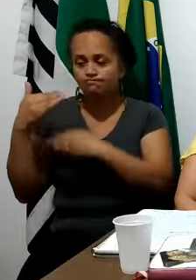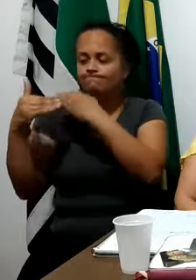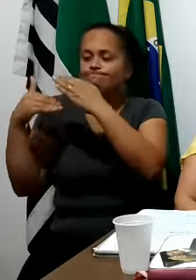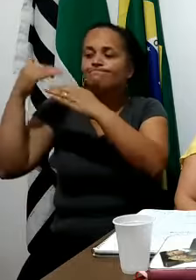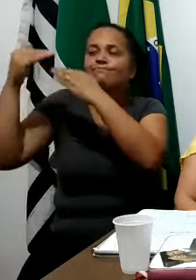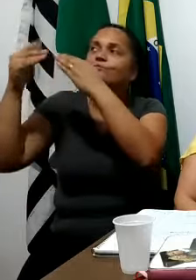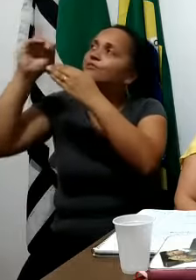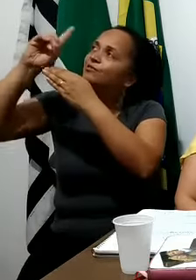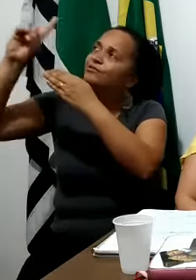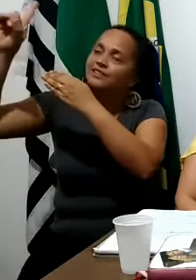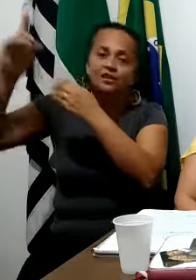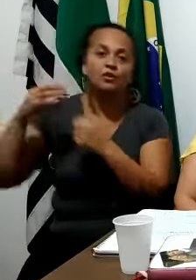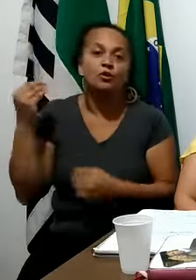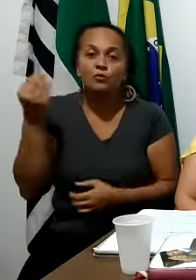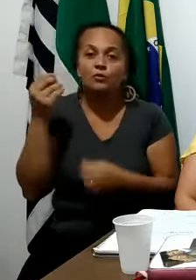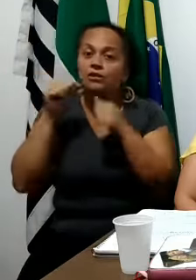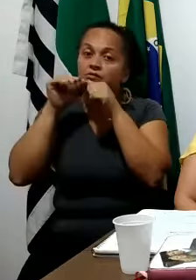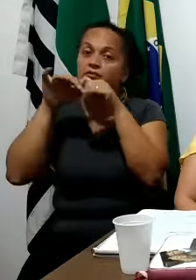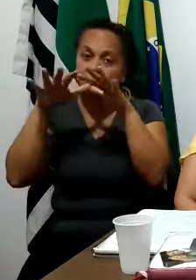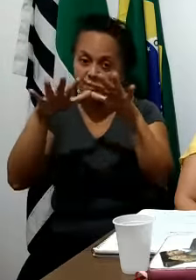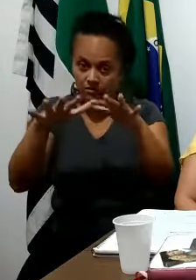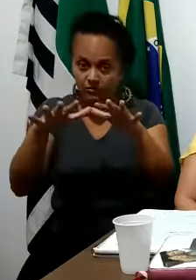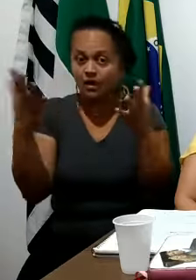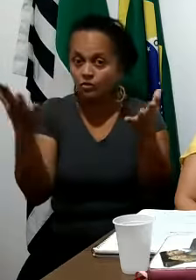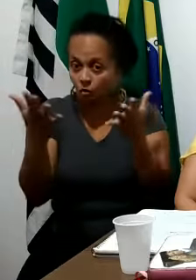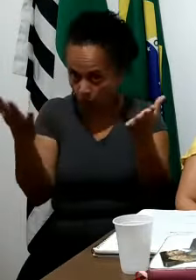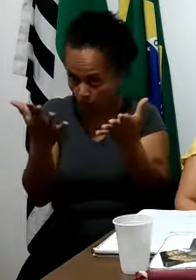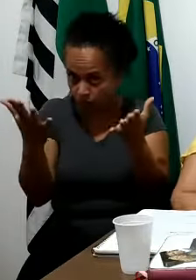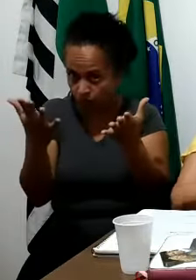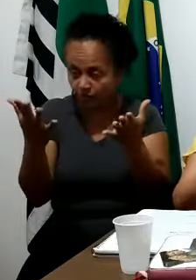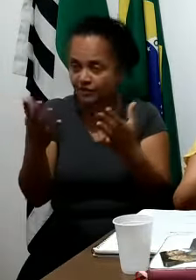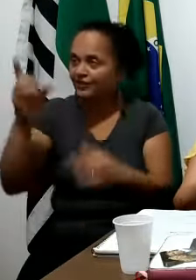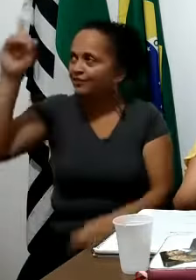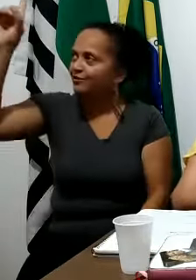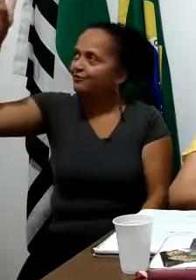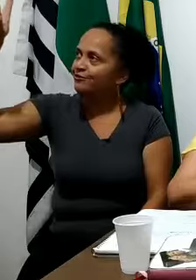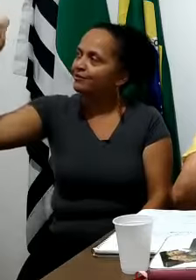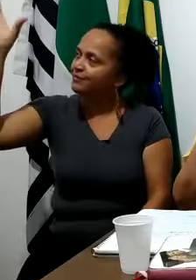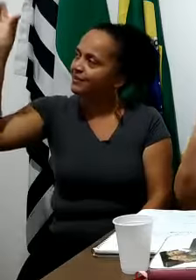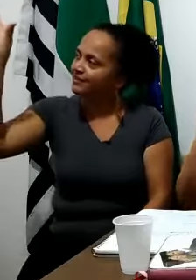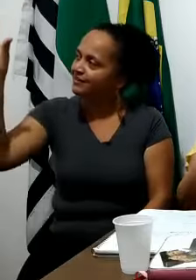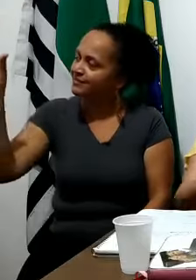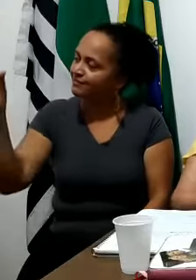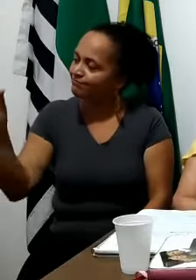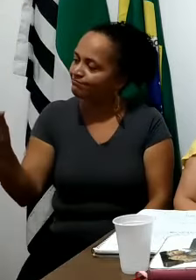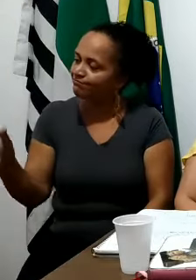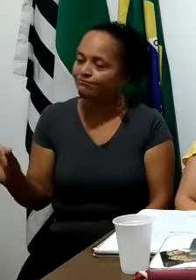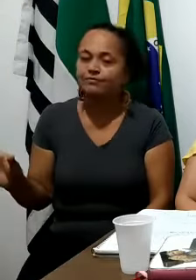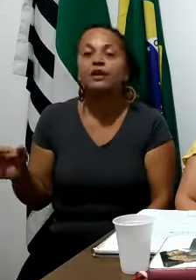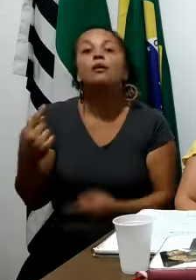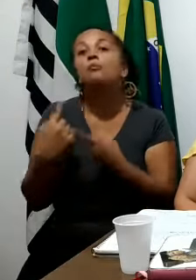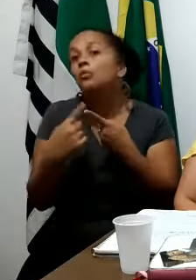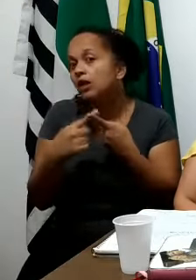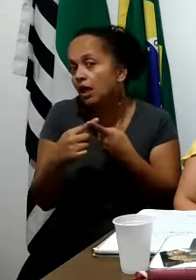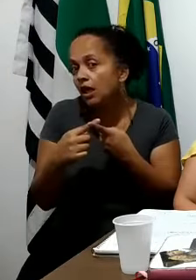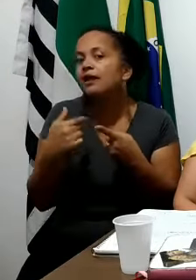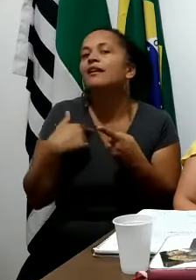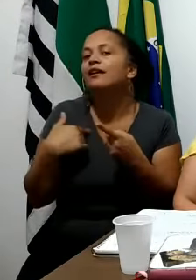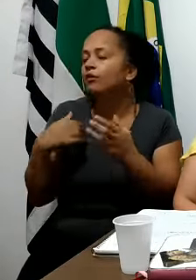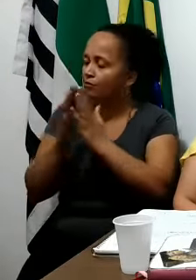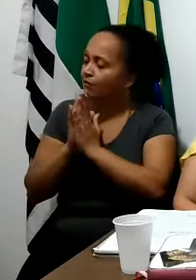do Senhor. Mas por quê? Porque a gente busca. E se a gente buscar mais, é mais que Ele tem para transferir para nós